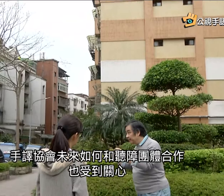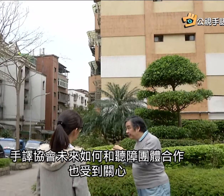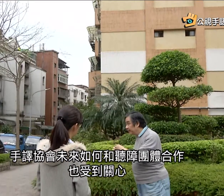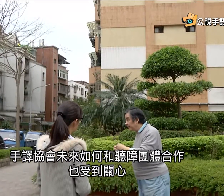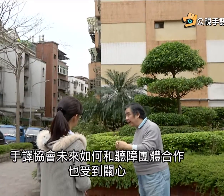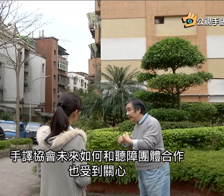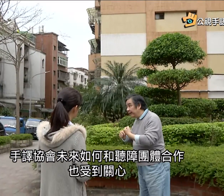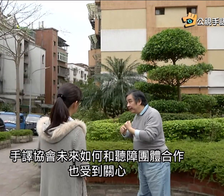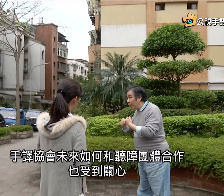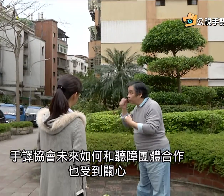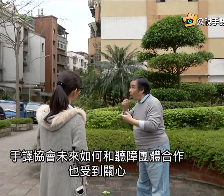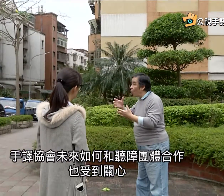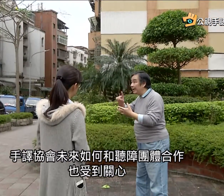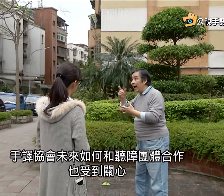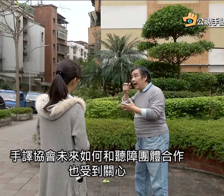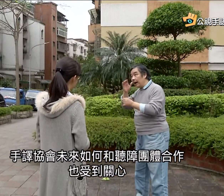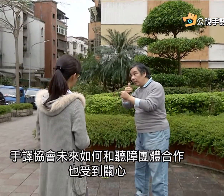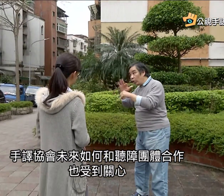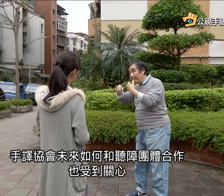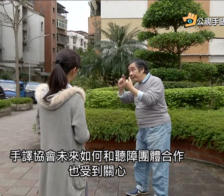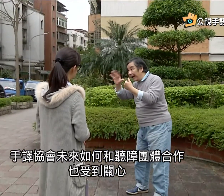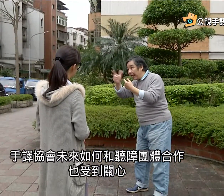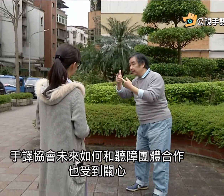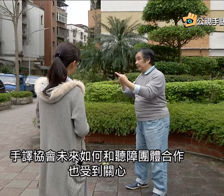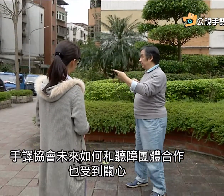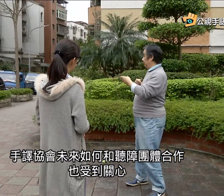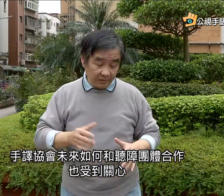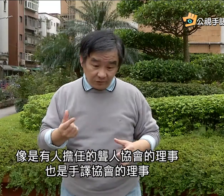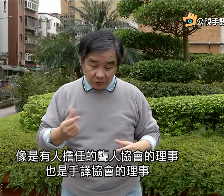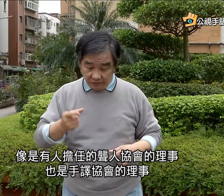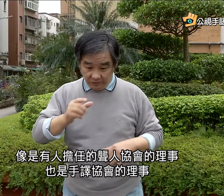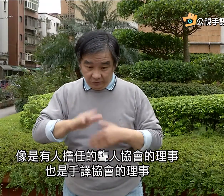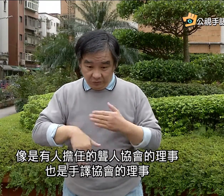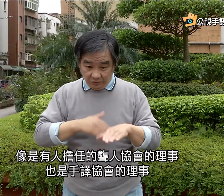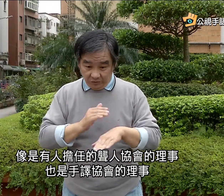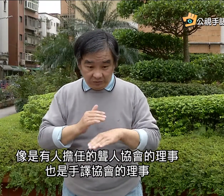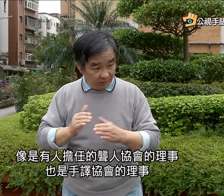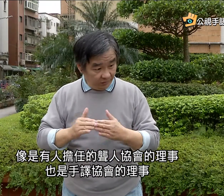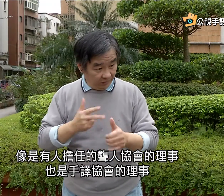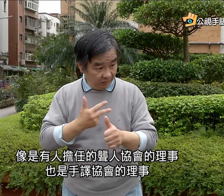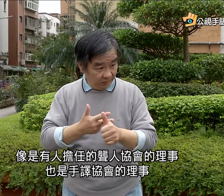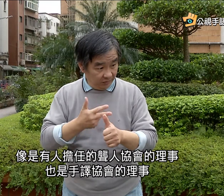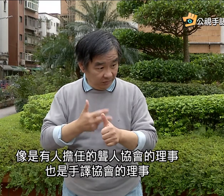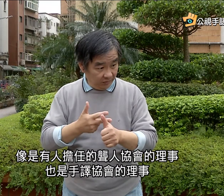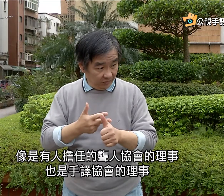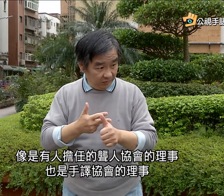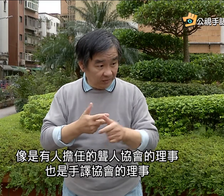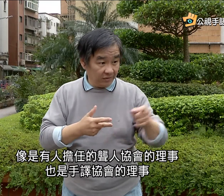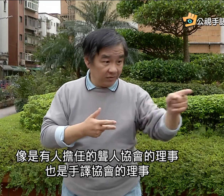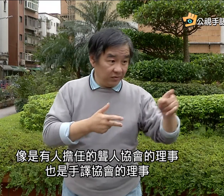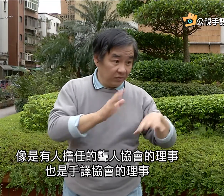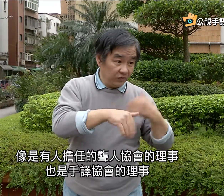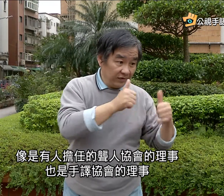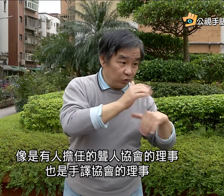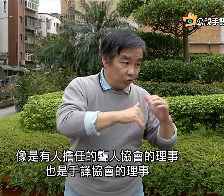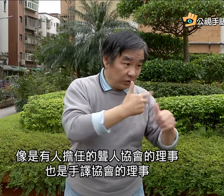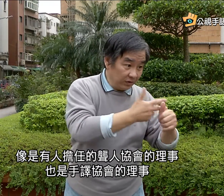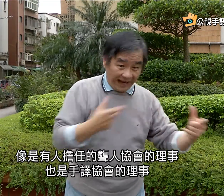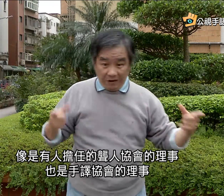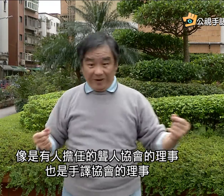未来如何和听障团体合作也受到关心。 像是有人担任聋人协会的理事，也是手译协会的理事，